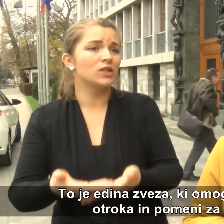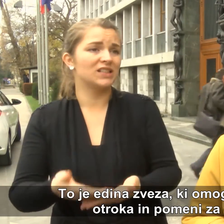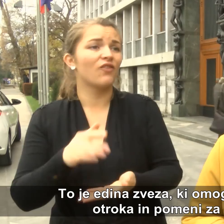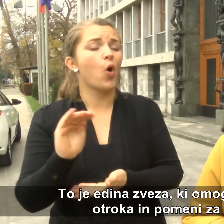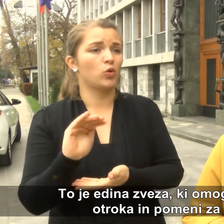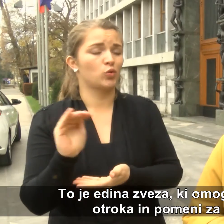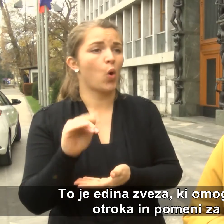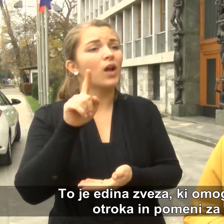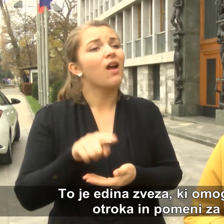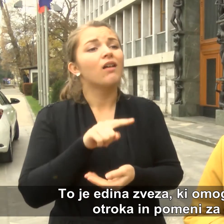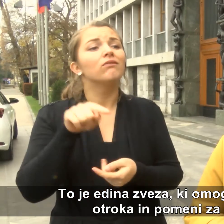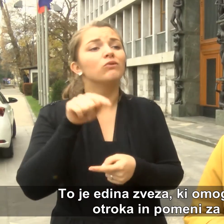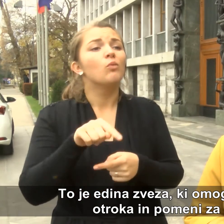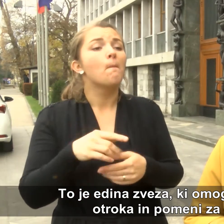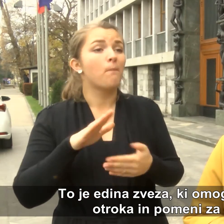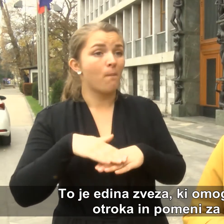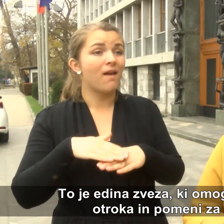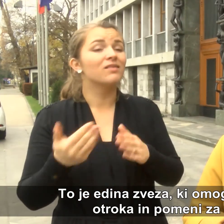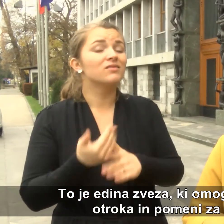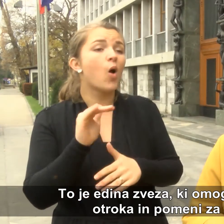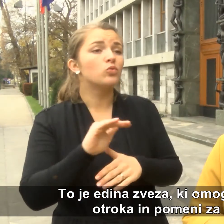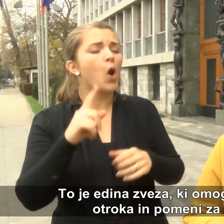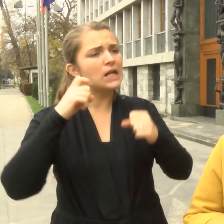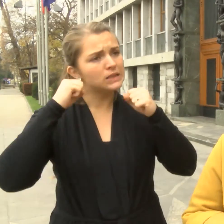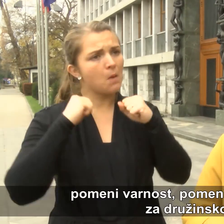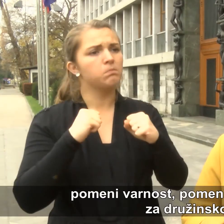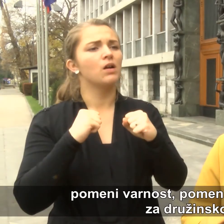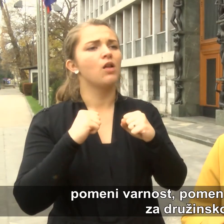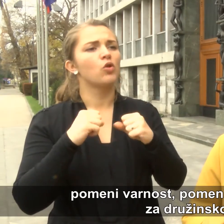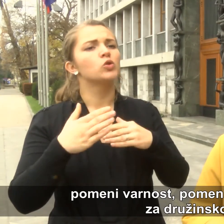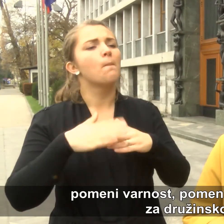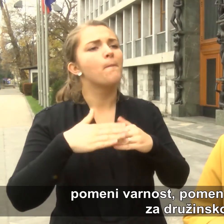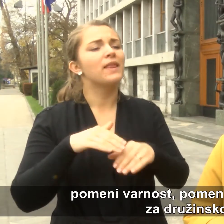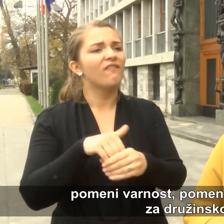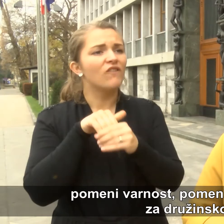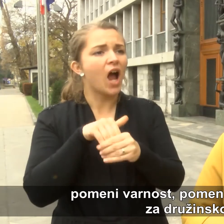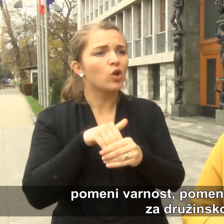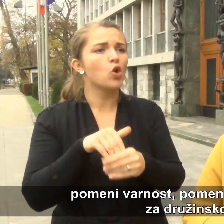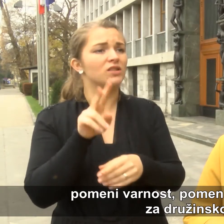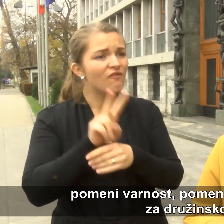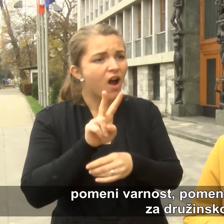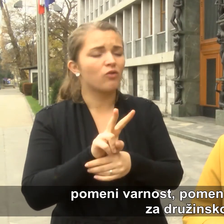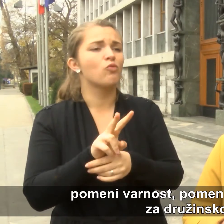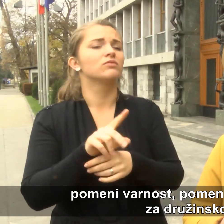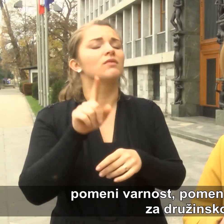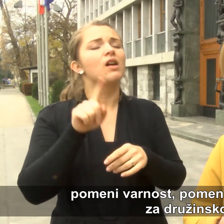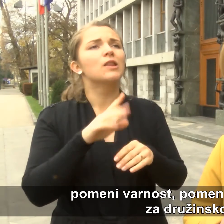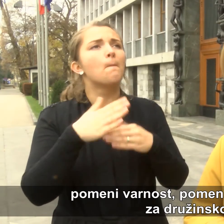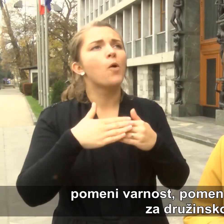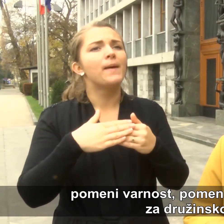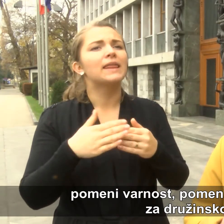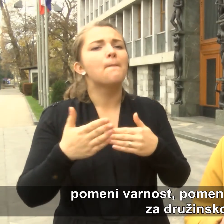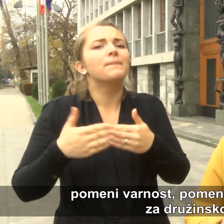za otroka stabilnost, pomeni varnost, pomeni privzgajanje vrednot